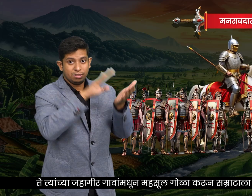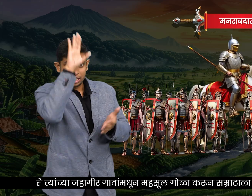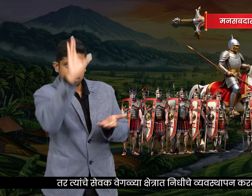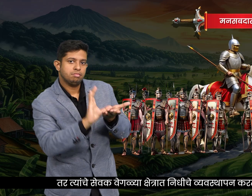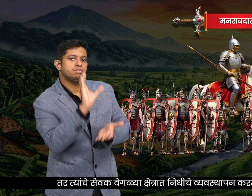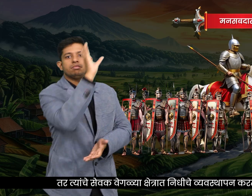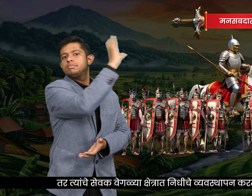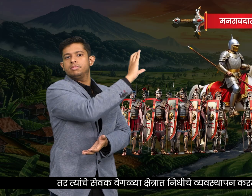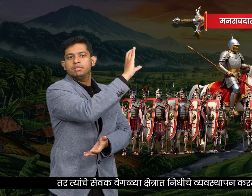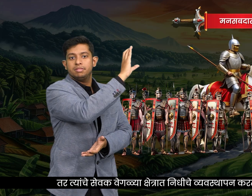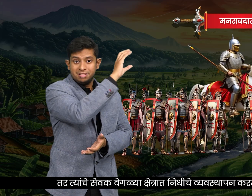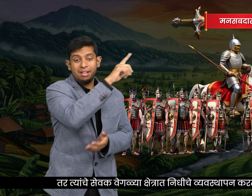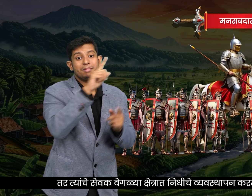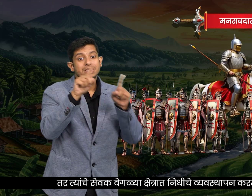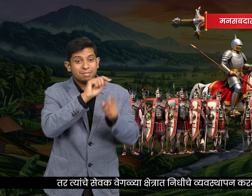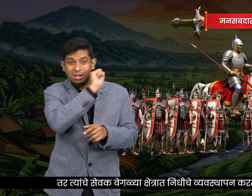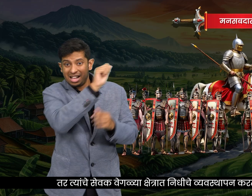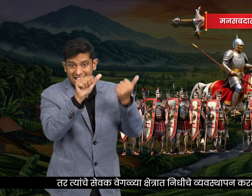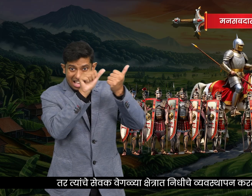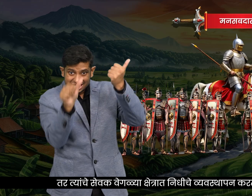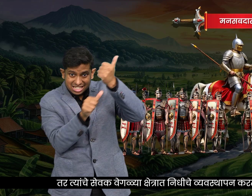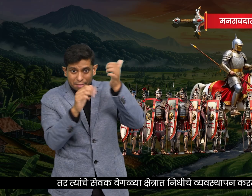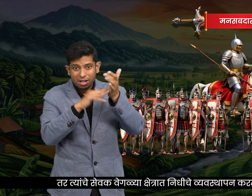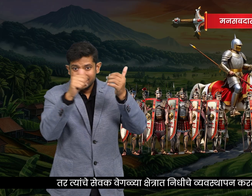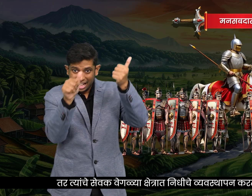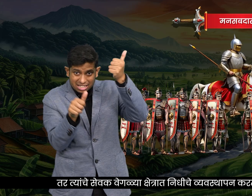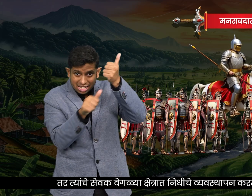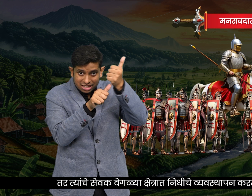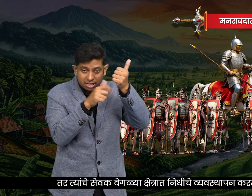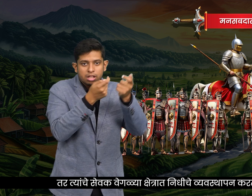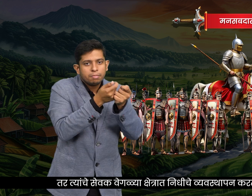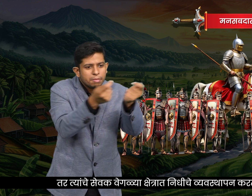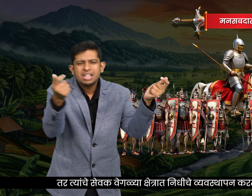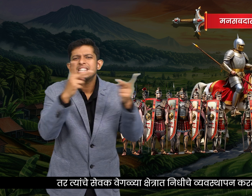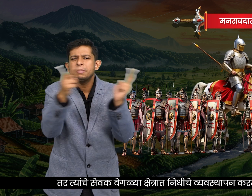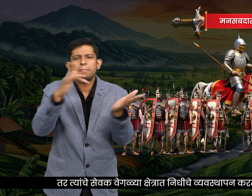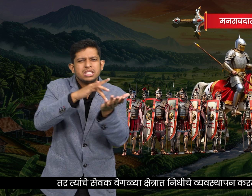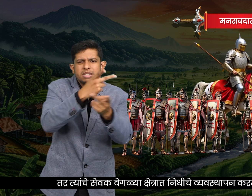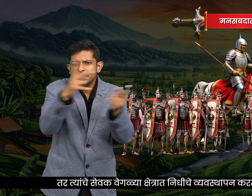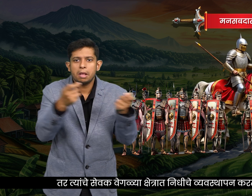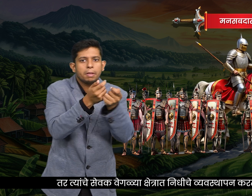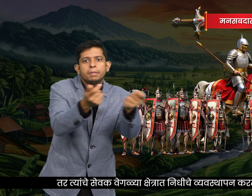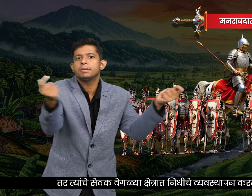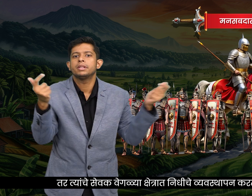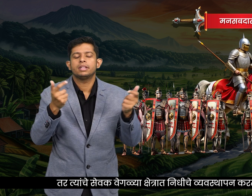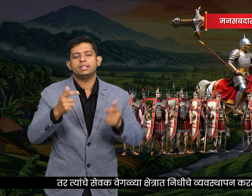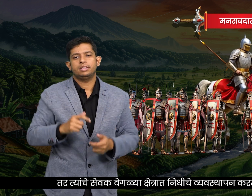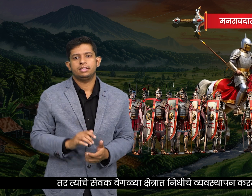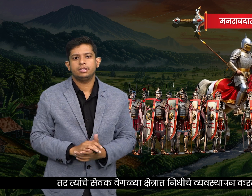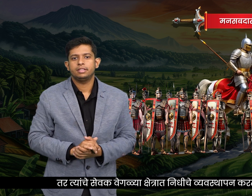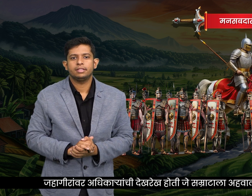असत, तर त्यांचे सेवक वेगवेगळ्या क्षेत्रात निधीचे व्यवस्थापन करत असत.